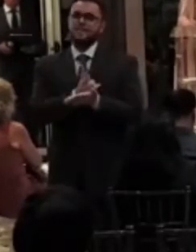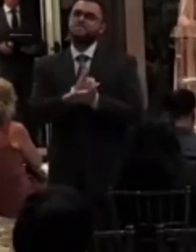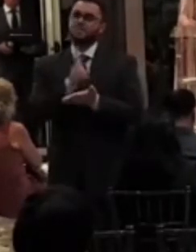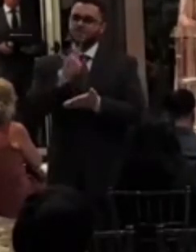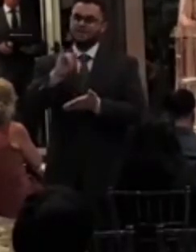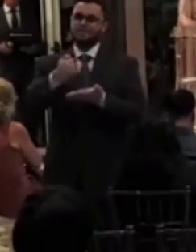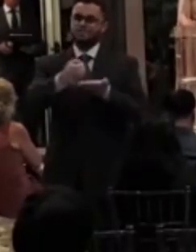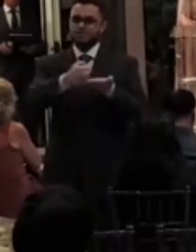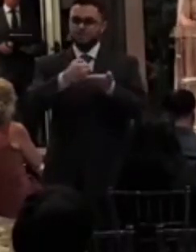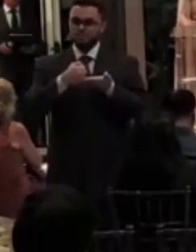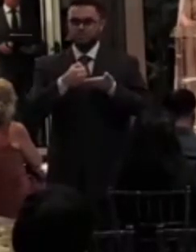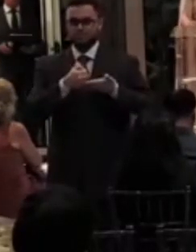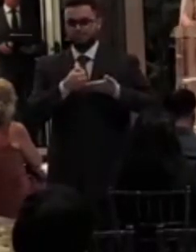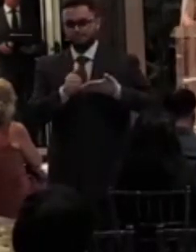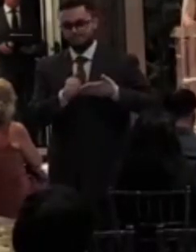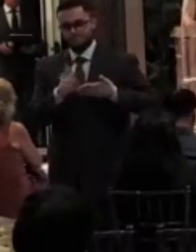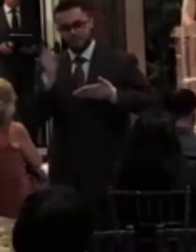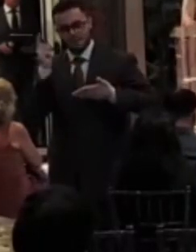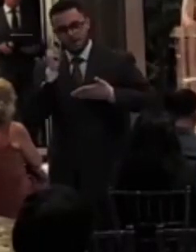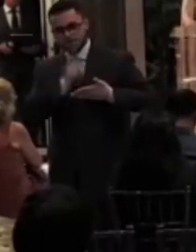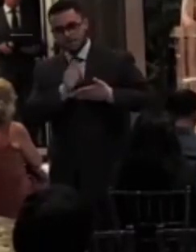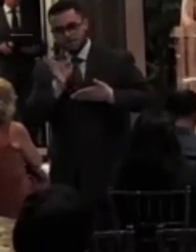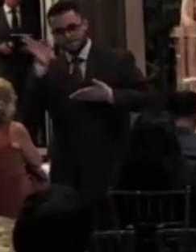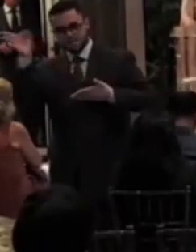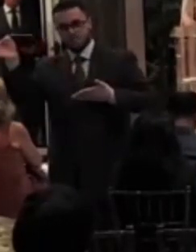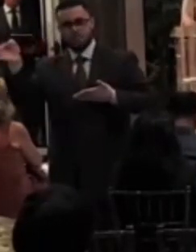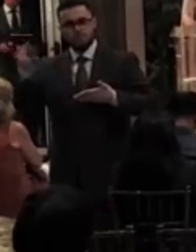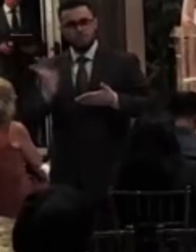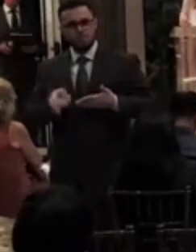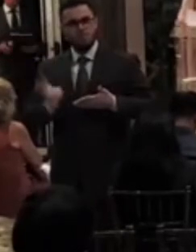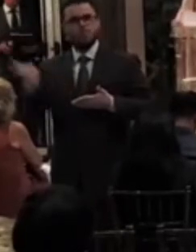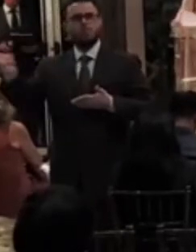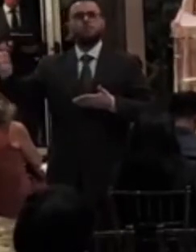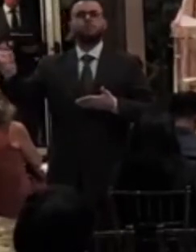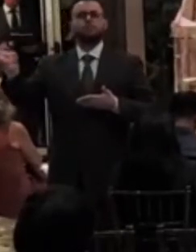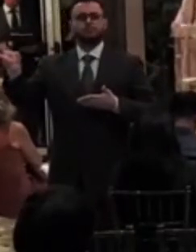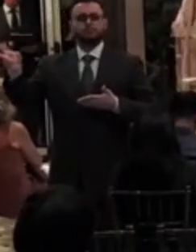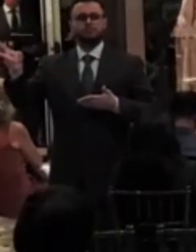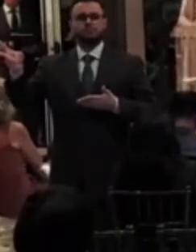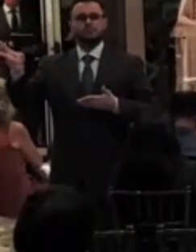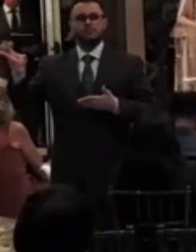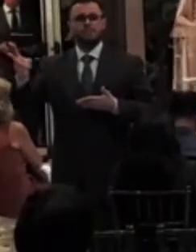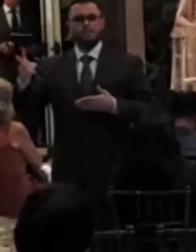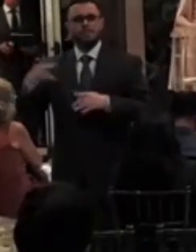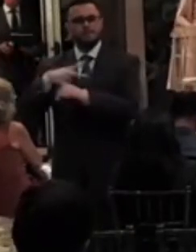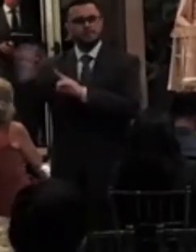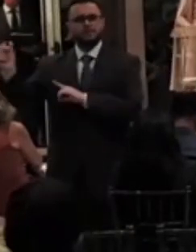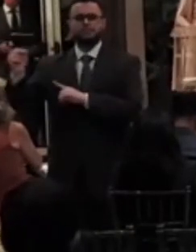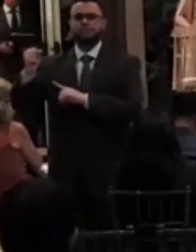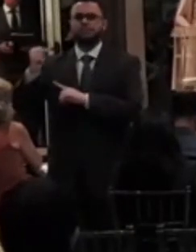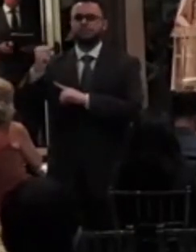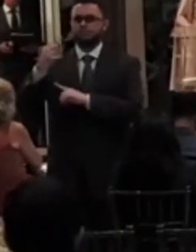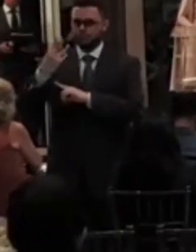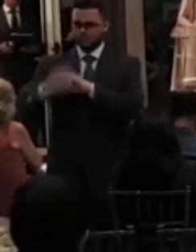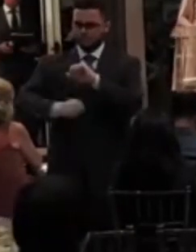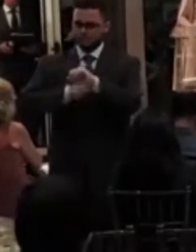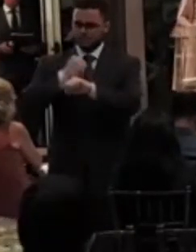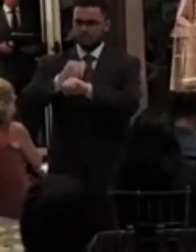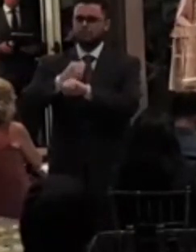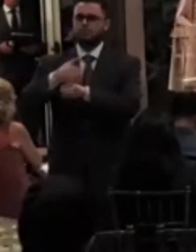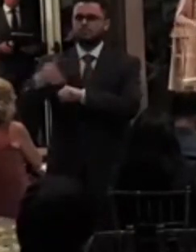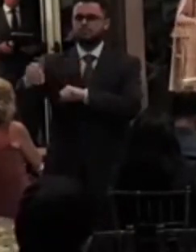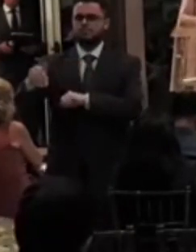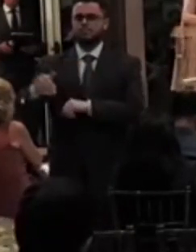possibilitará chegar e seguir em frente e exitosos ao longo dos próximos